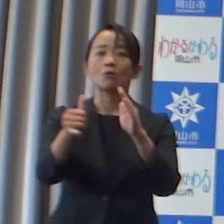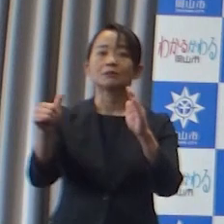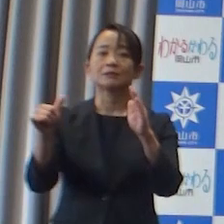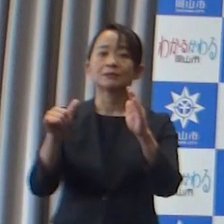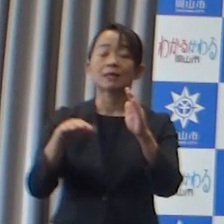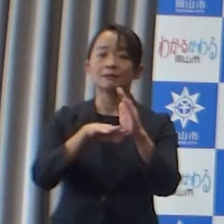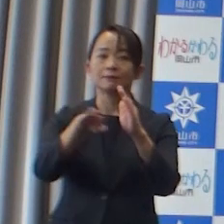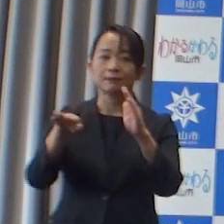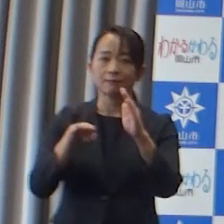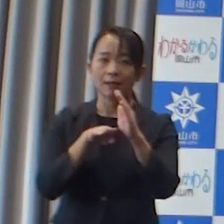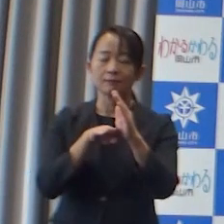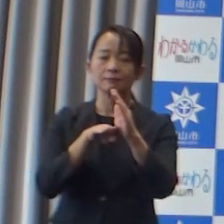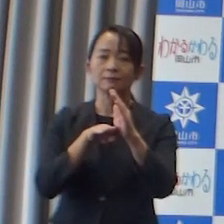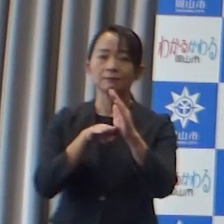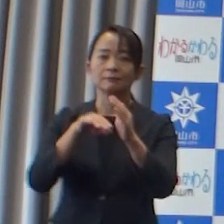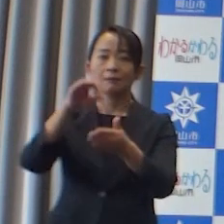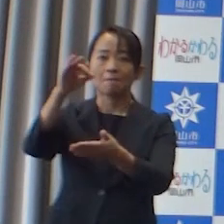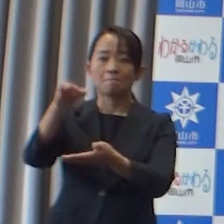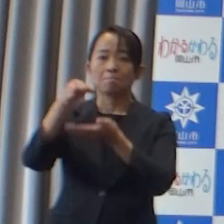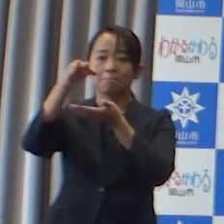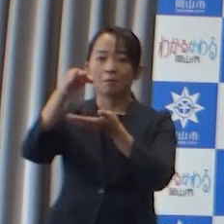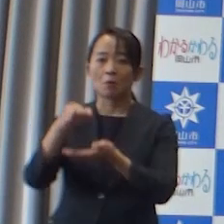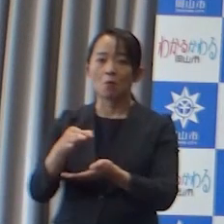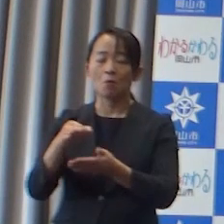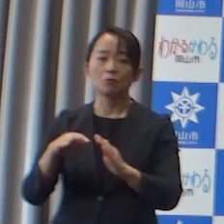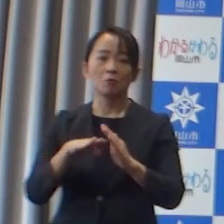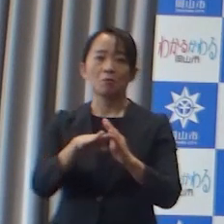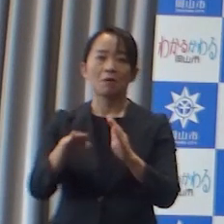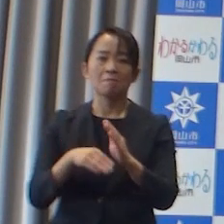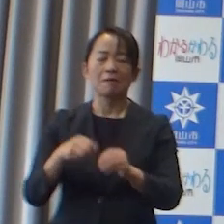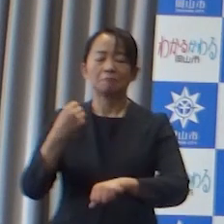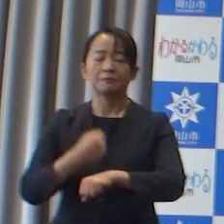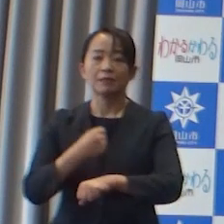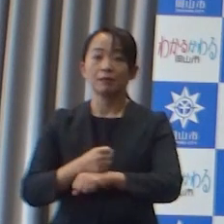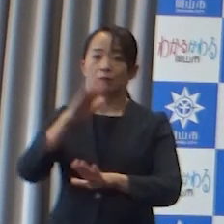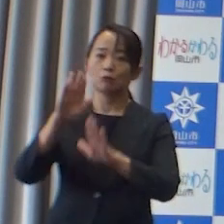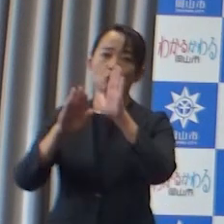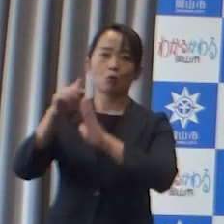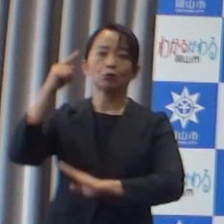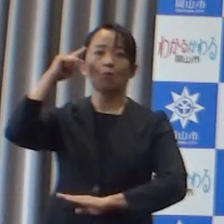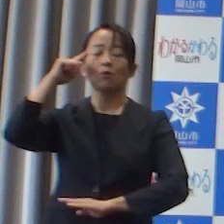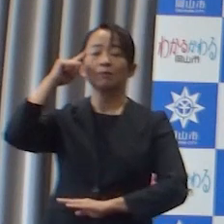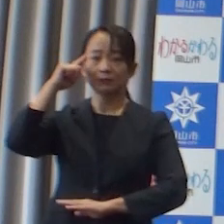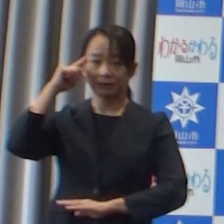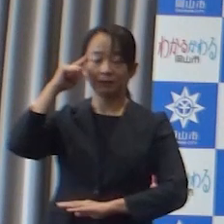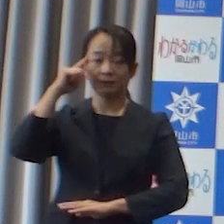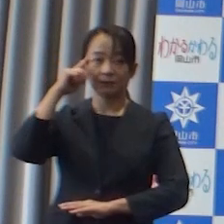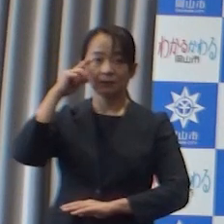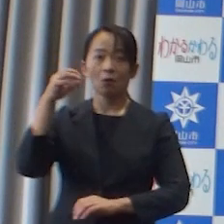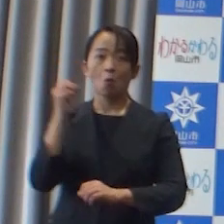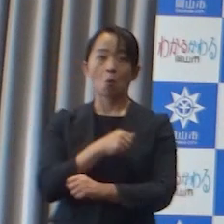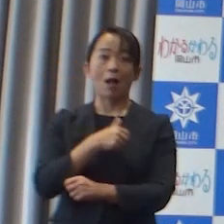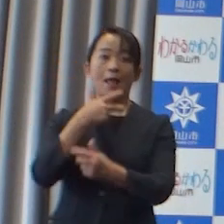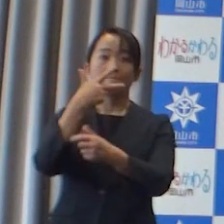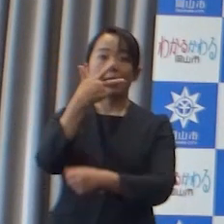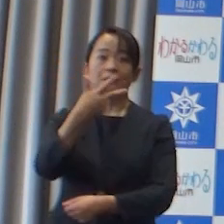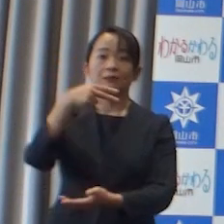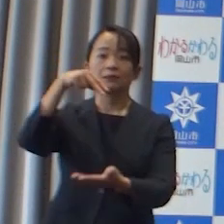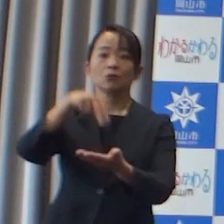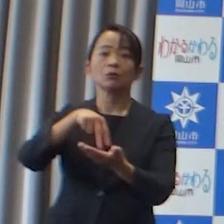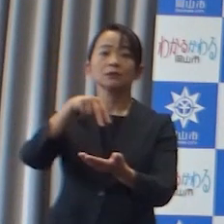低所得世帯の方というのはすごく大変な思いをされていると思うんですが、でこれまで市として、この種